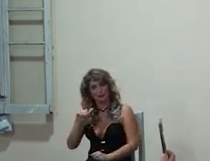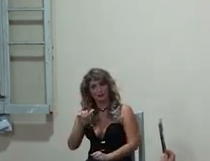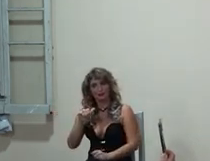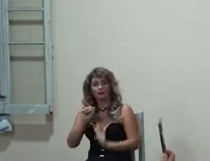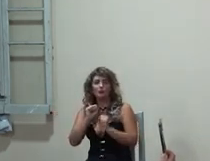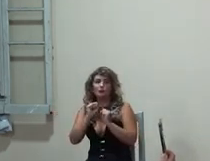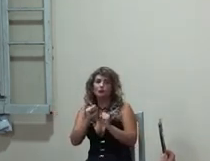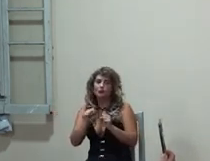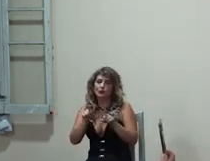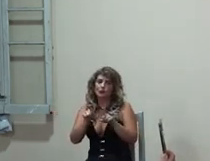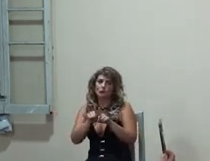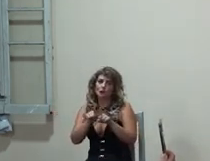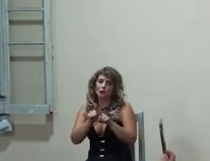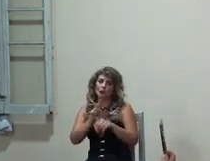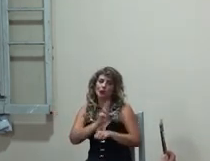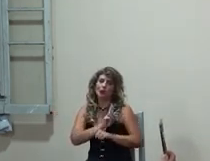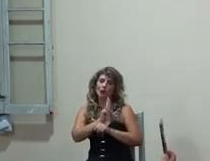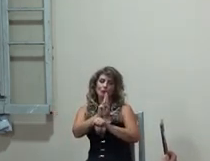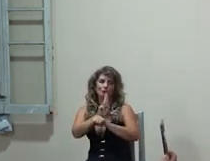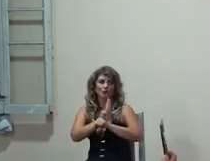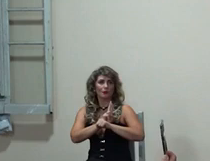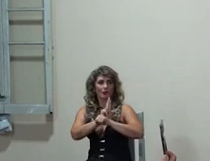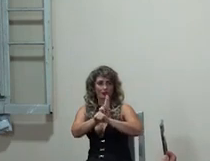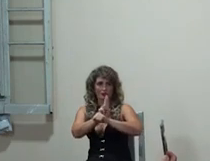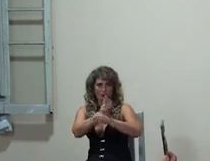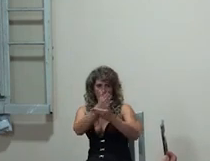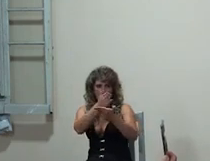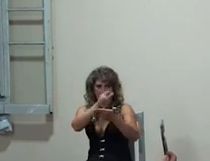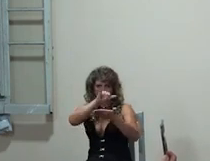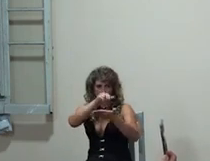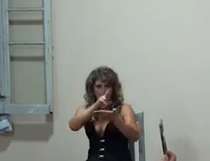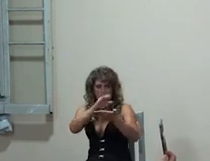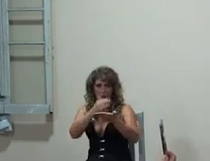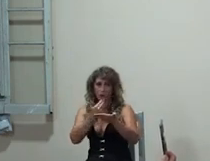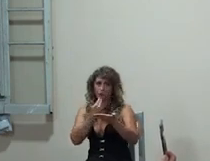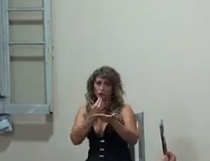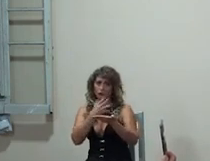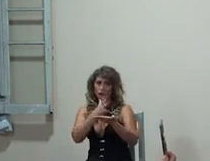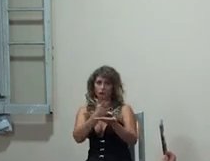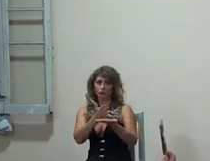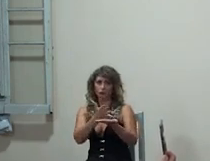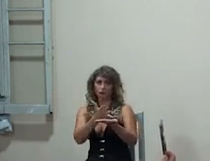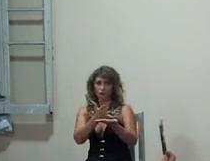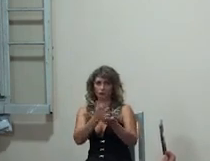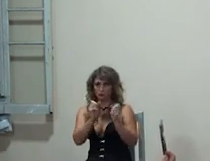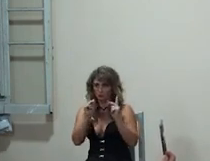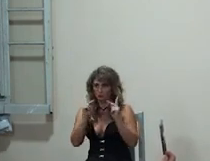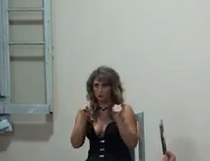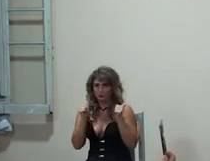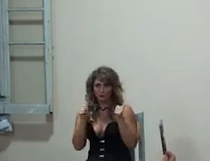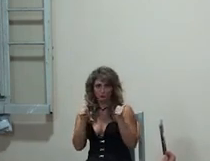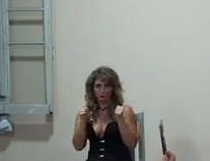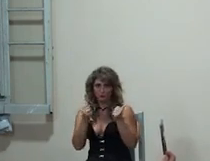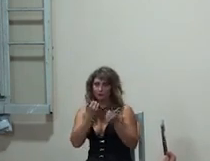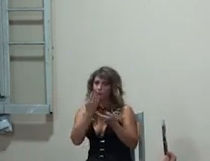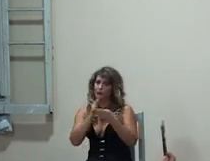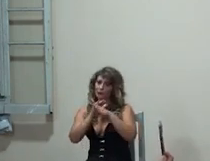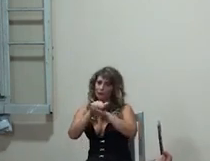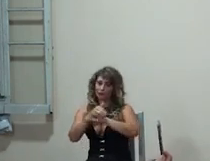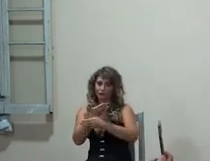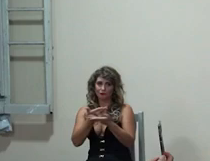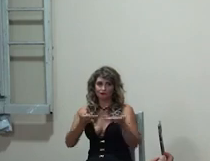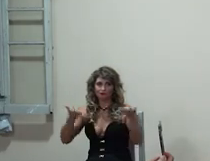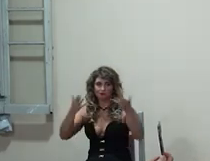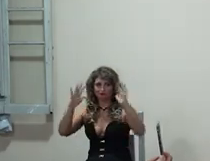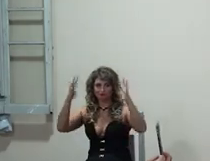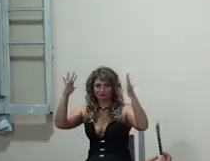possamos, então, dar representatividade que o Juca pediu, que é isso mesmo. Ok? Uma boa noite a todos